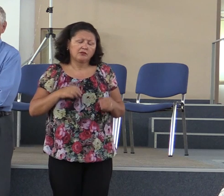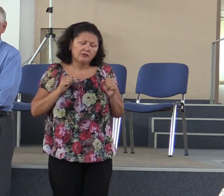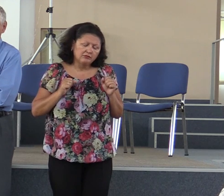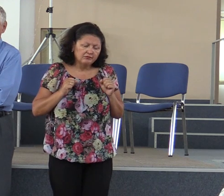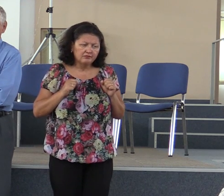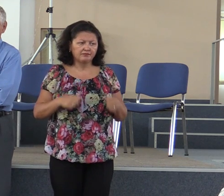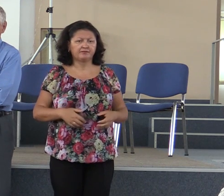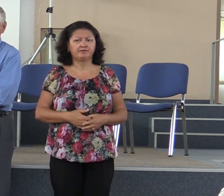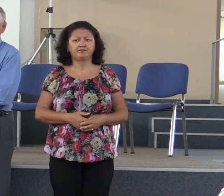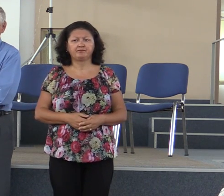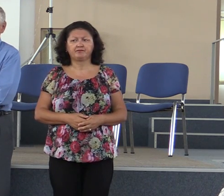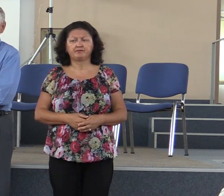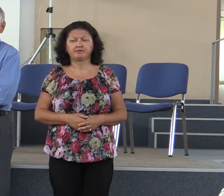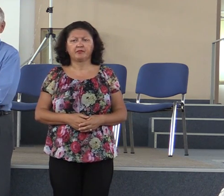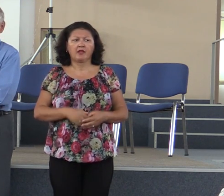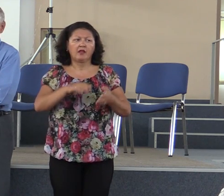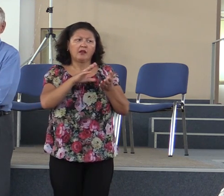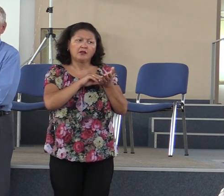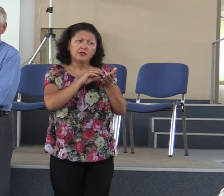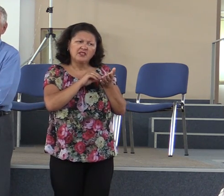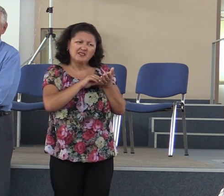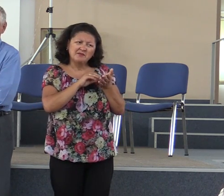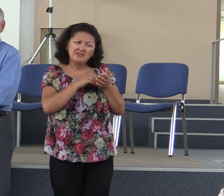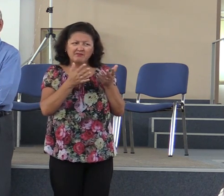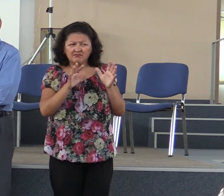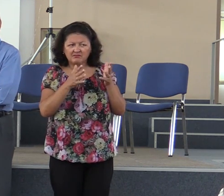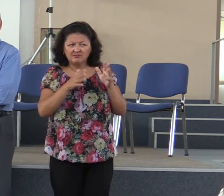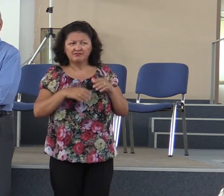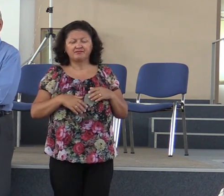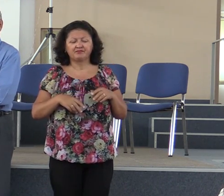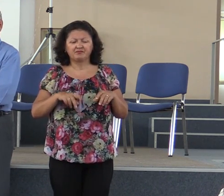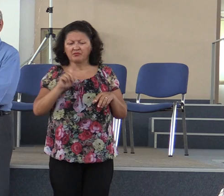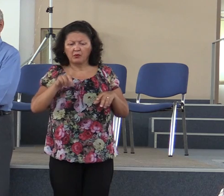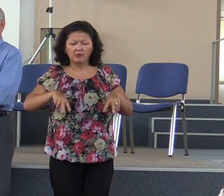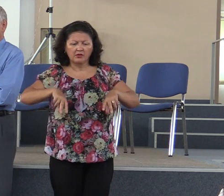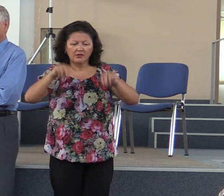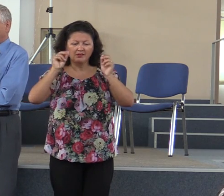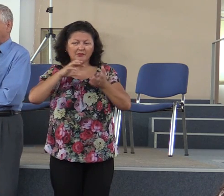feel inadequate. Ne simțim nepotriviți, nu ne găsim un loc.